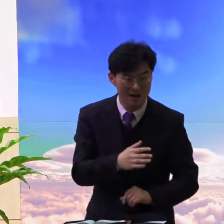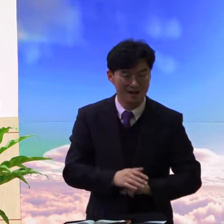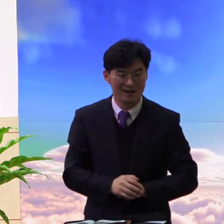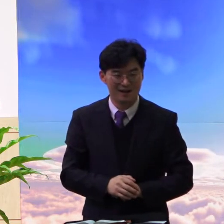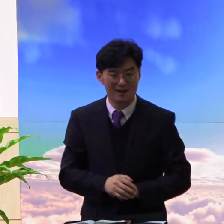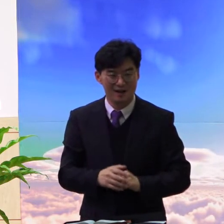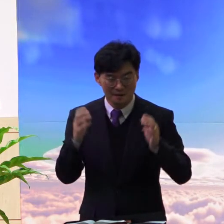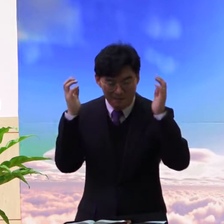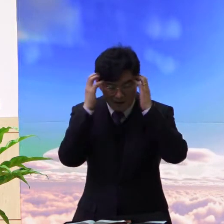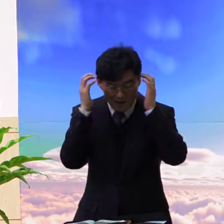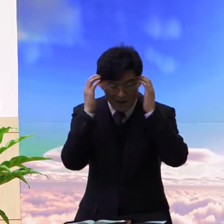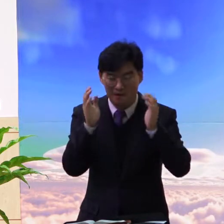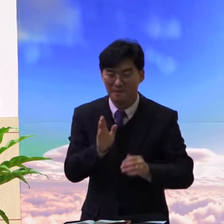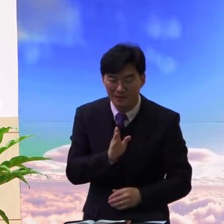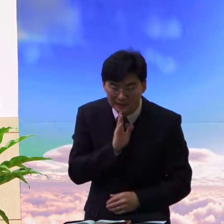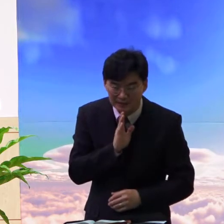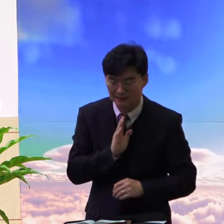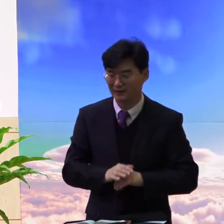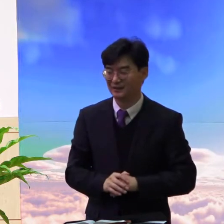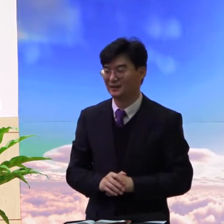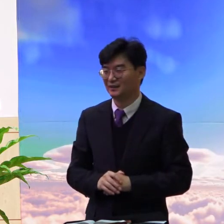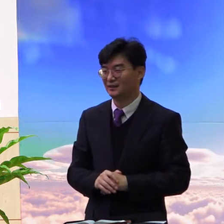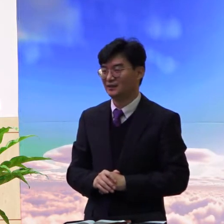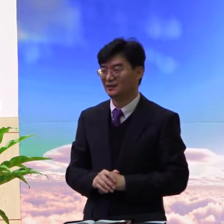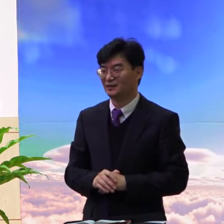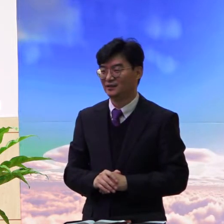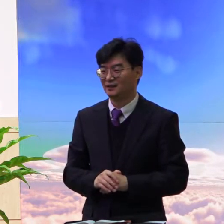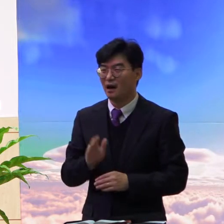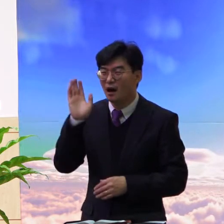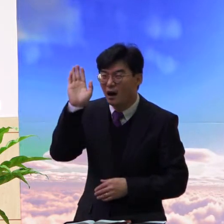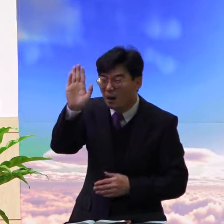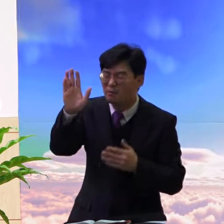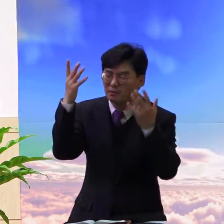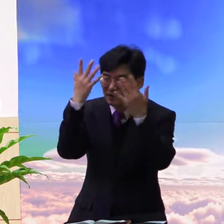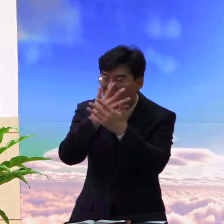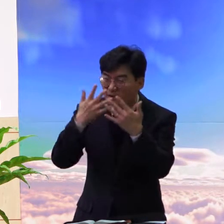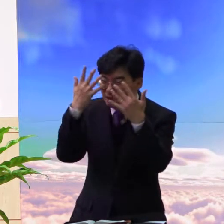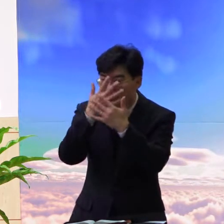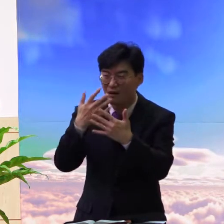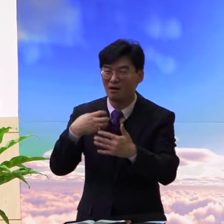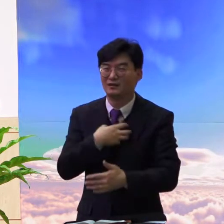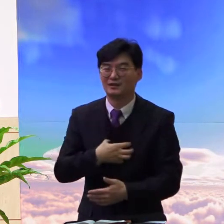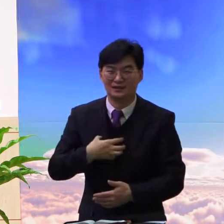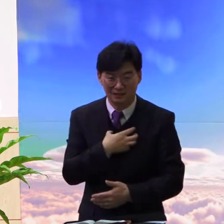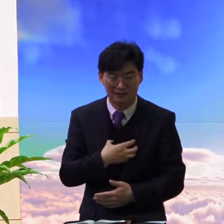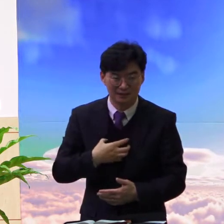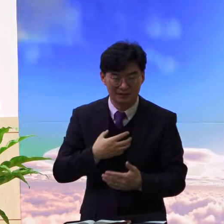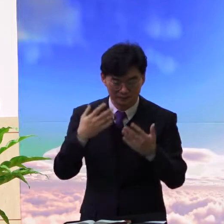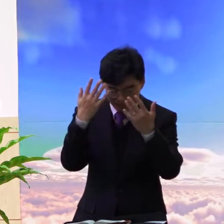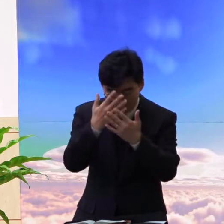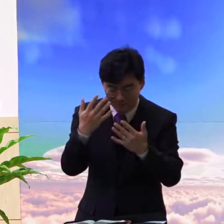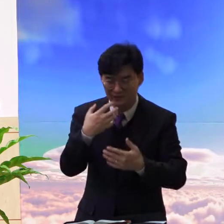여러분이 걸어야 할 앞길이 마음대로 되지 않고 괴로워 보이고